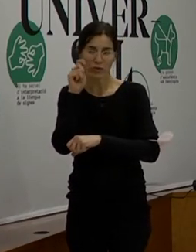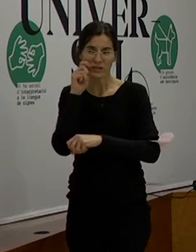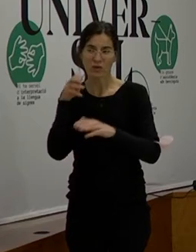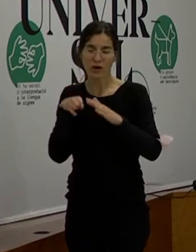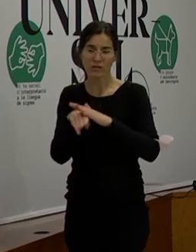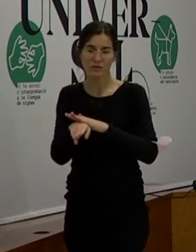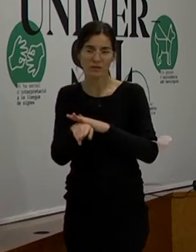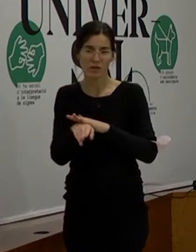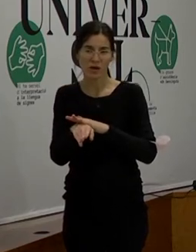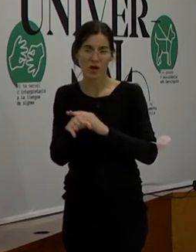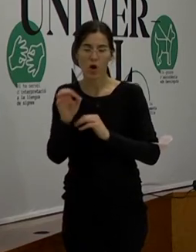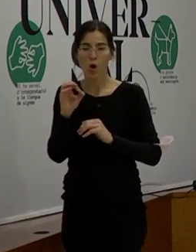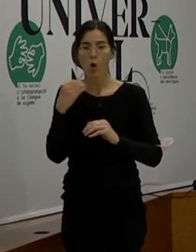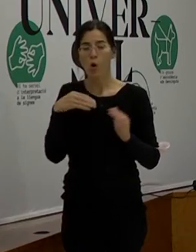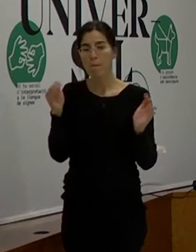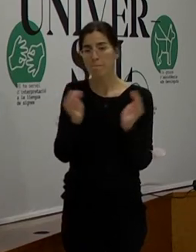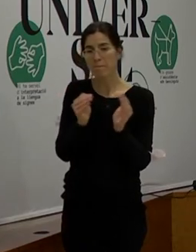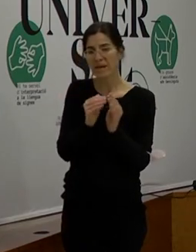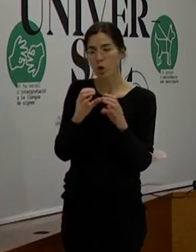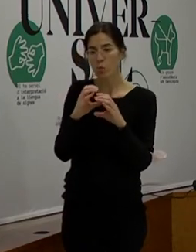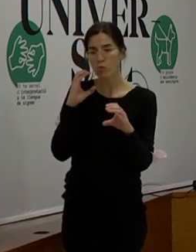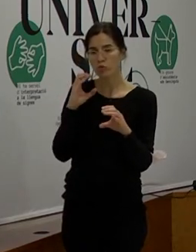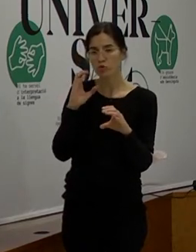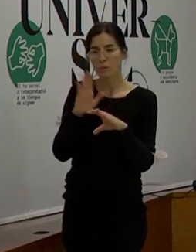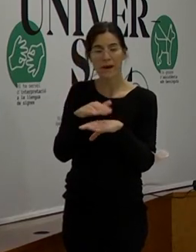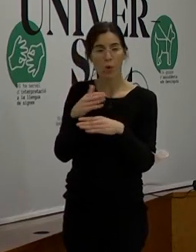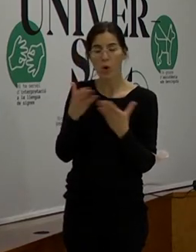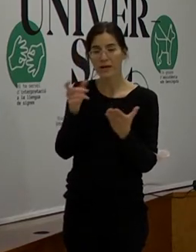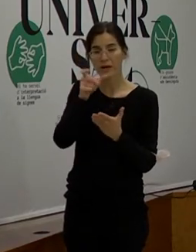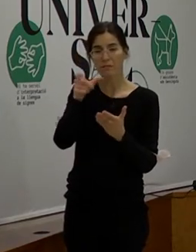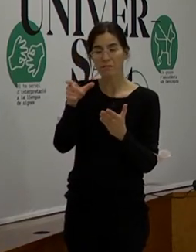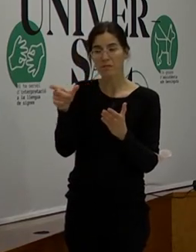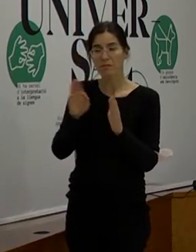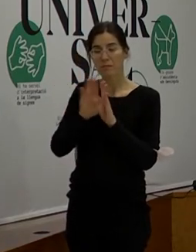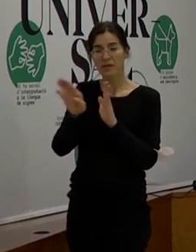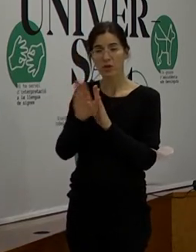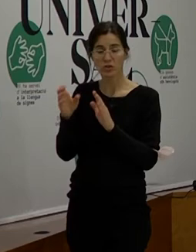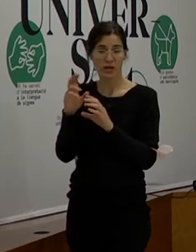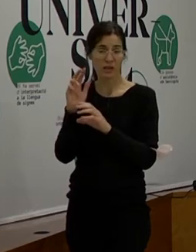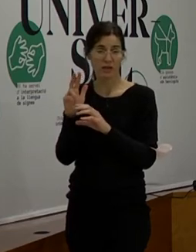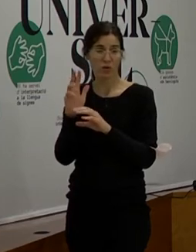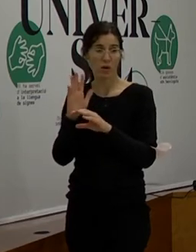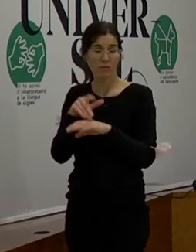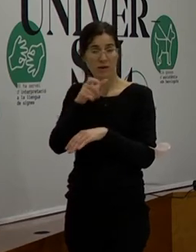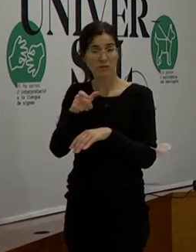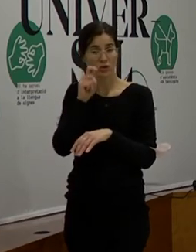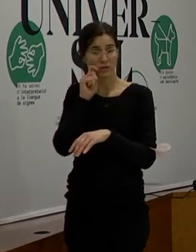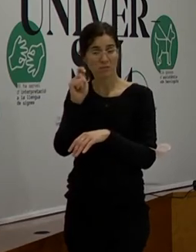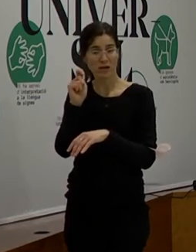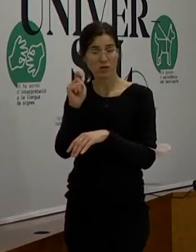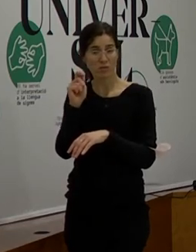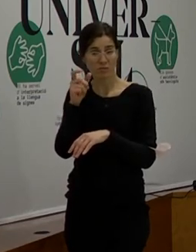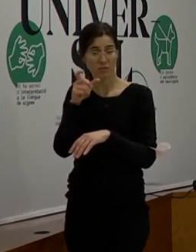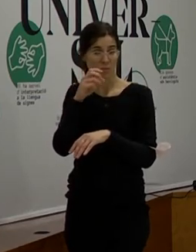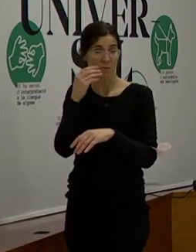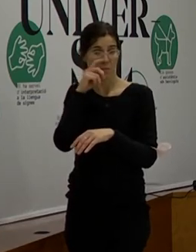accessible o un microbús per tots els veïns de Cardedeu perquè puguin la gent gran fer